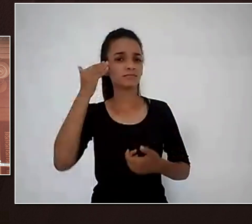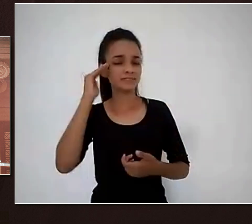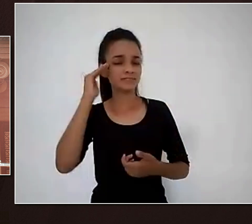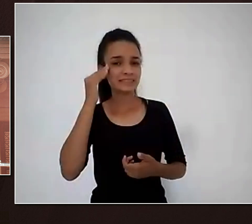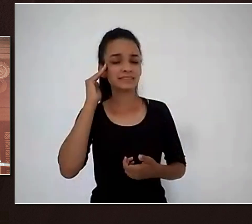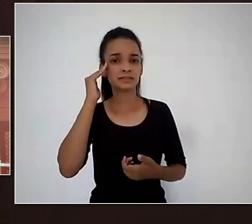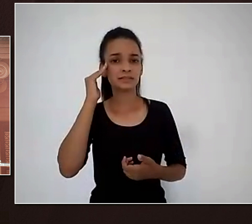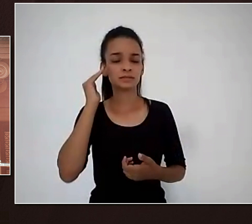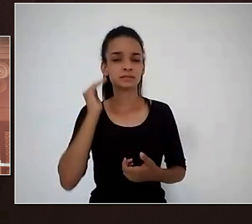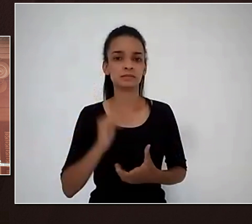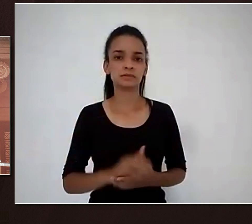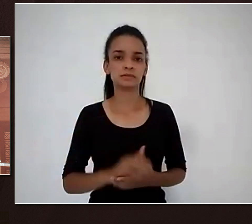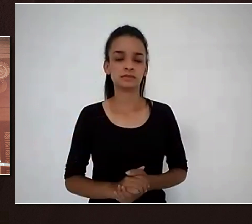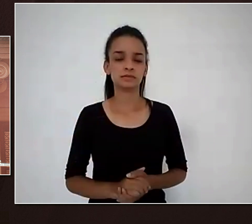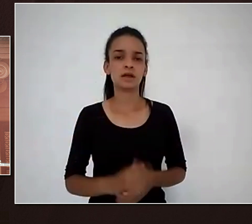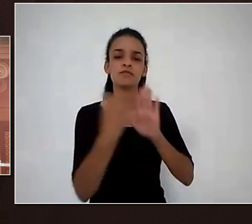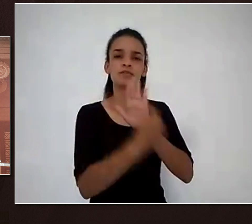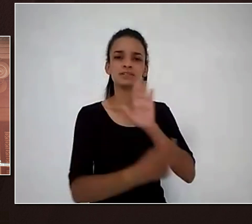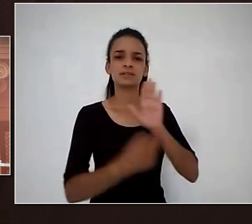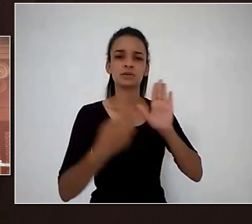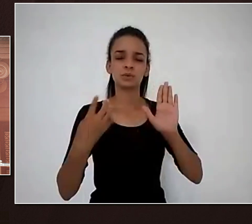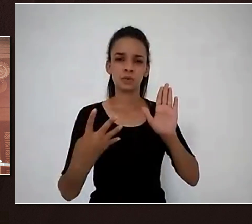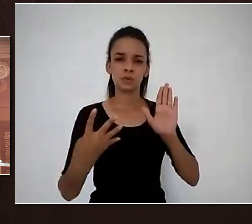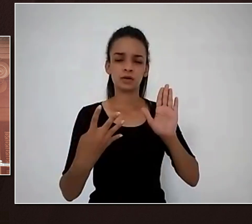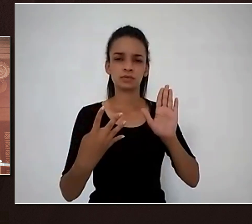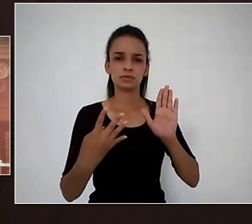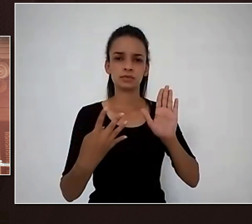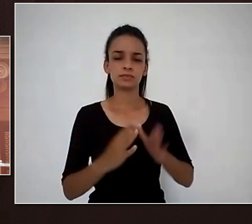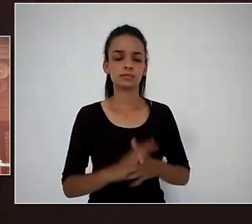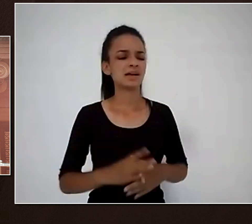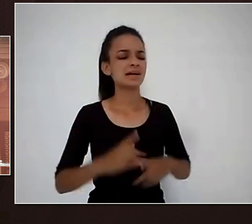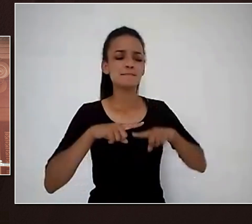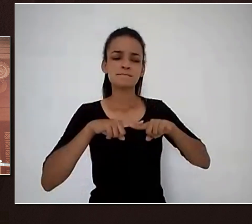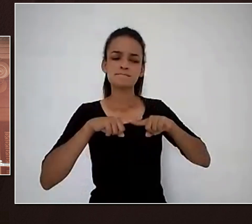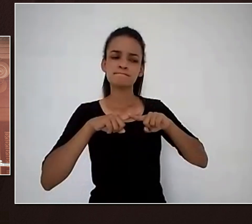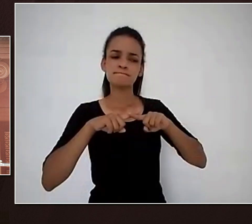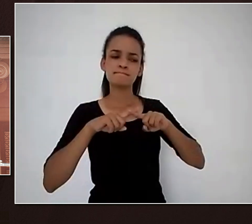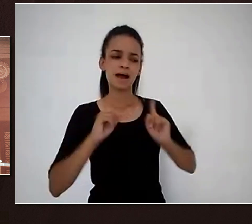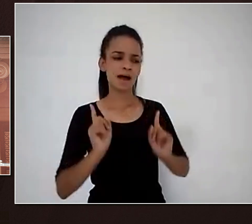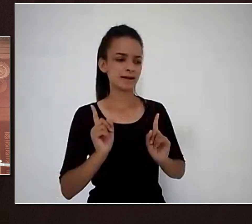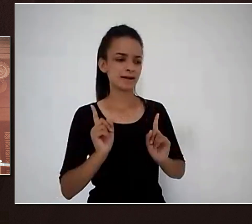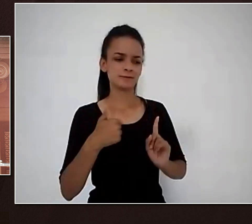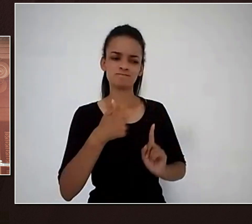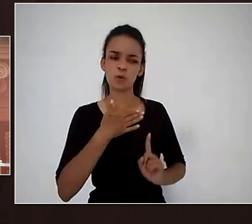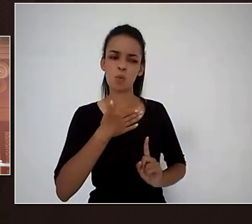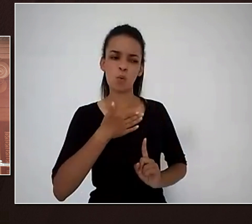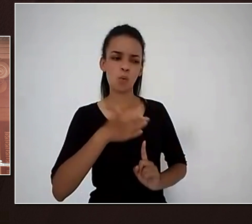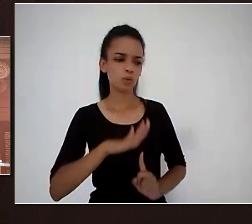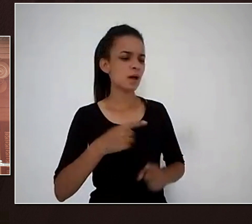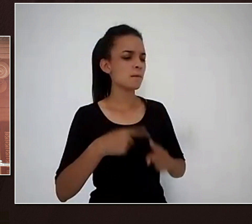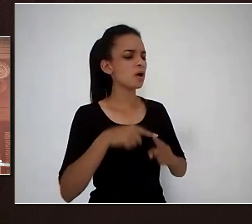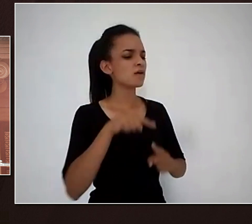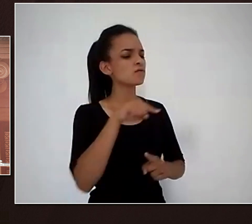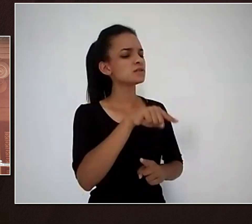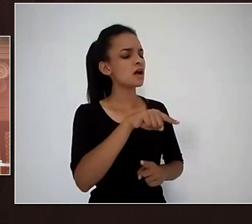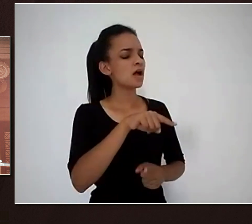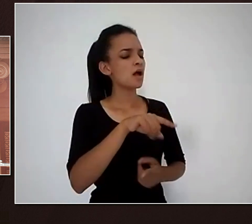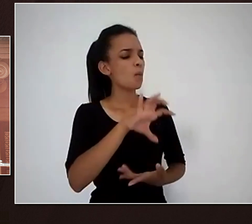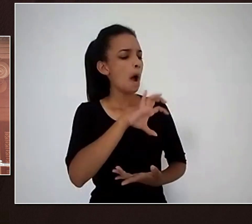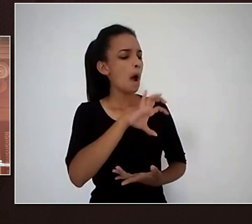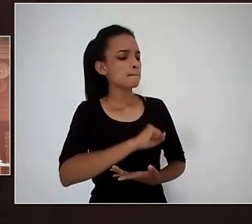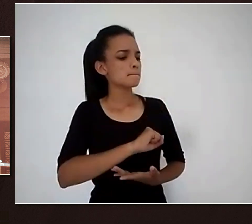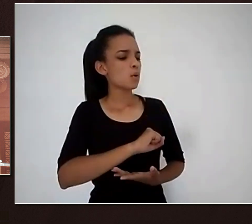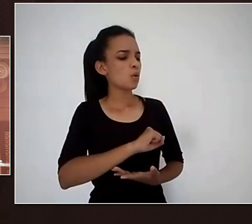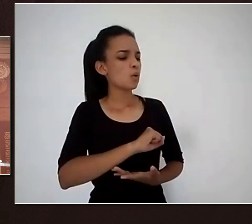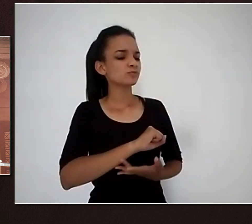lá, versículo 4. Tenho, porém, contra ti que abandonaste o teu primeiro amor, lembra-te, pois, de onde